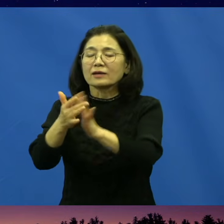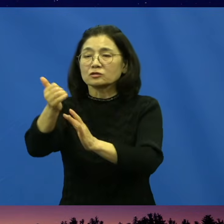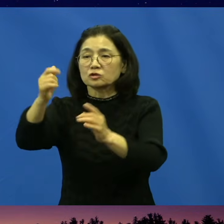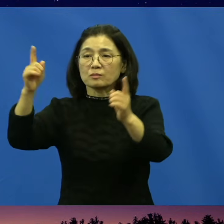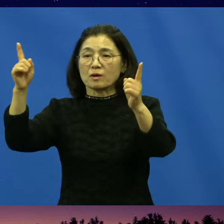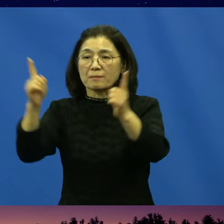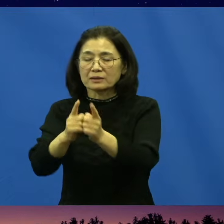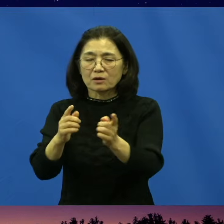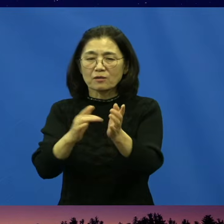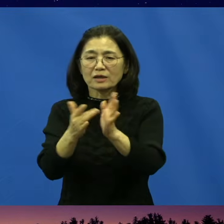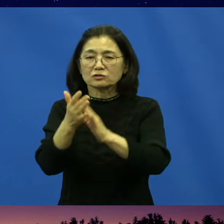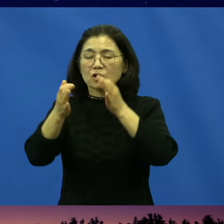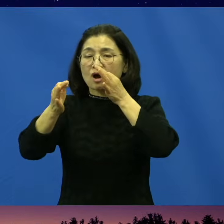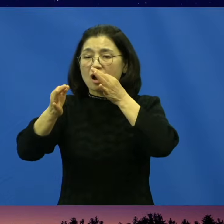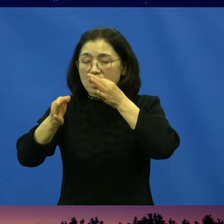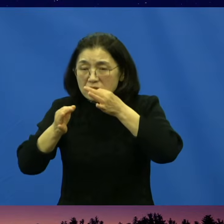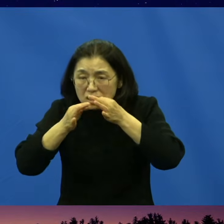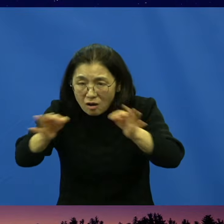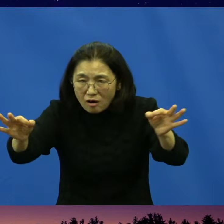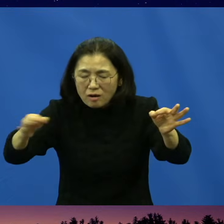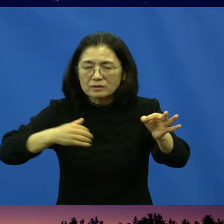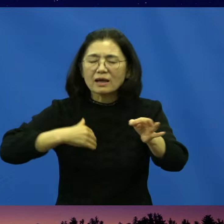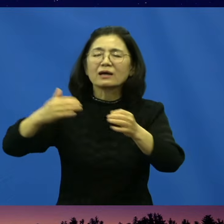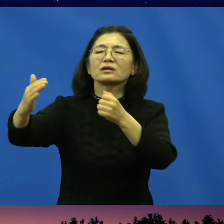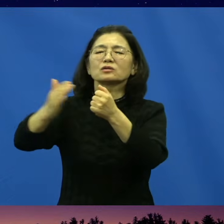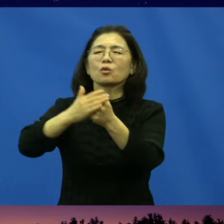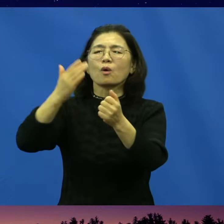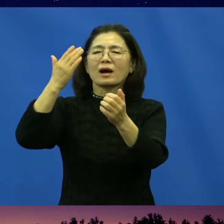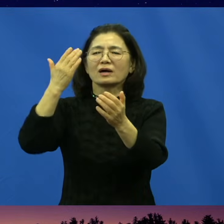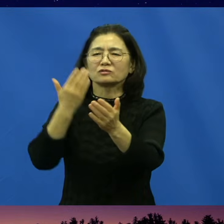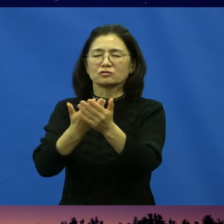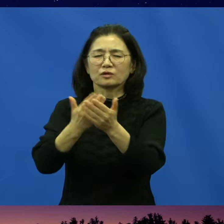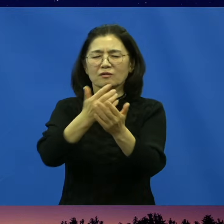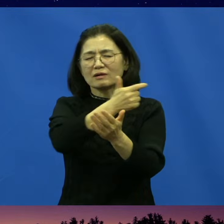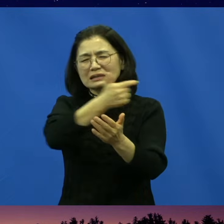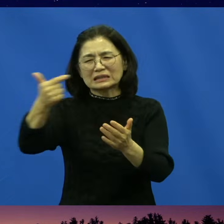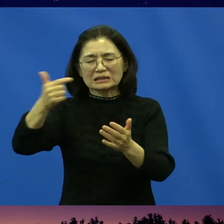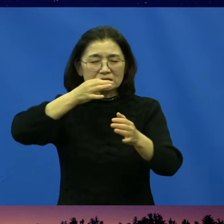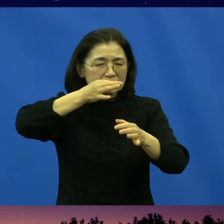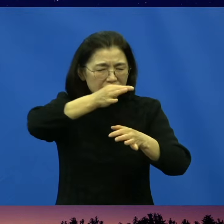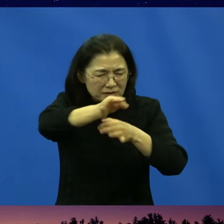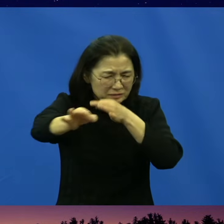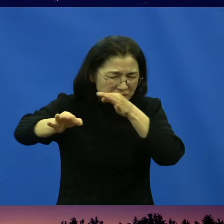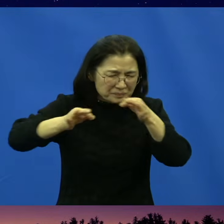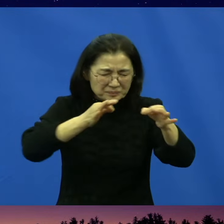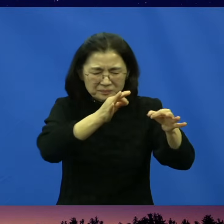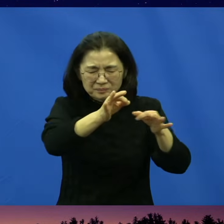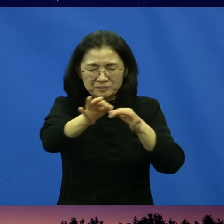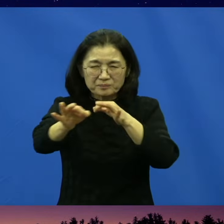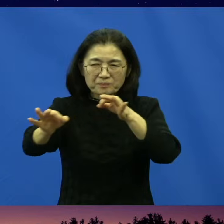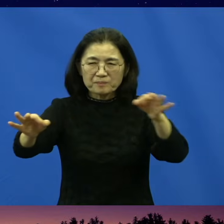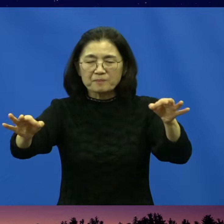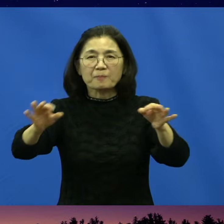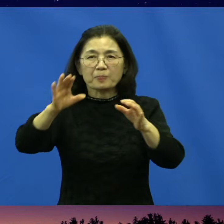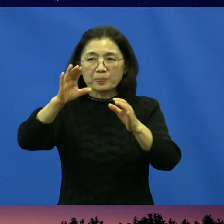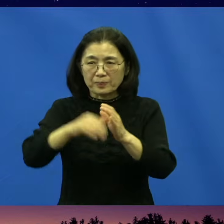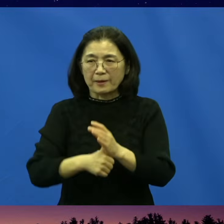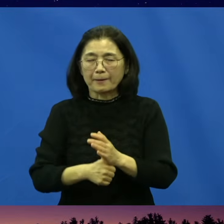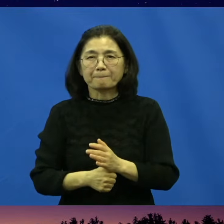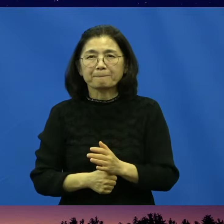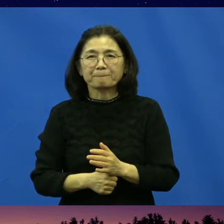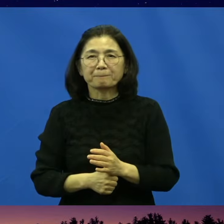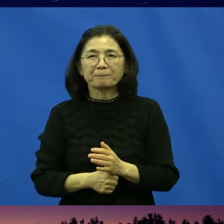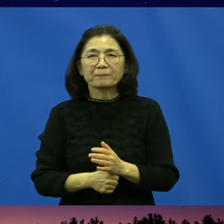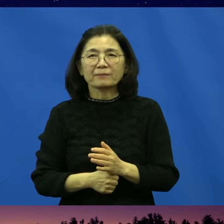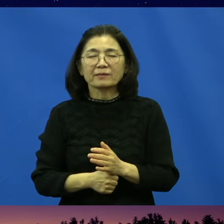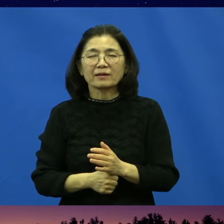나 좀 도와주십시오 그렇게 이제 목청껏 외치면서 이제 좀 살아보려고 일어서는데,